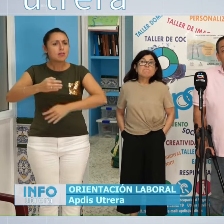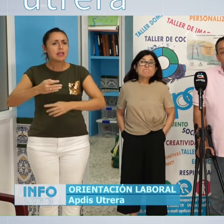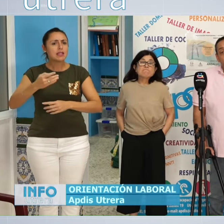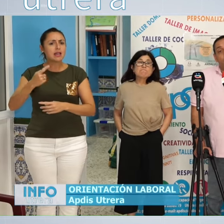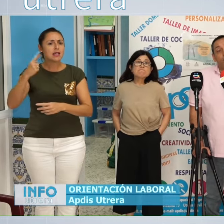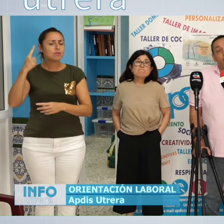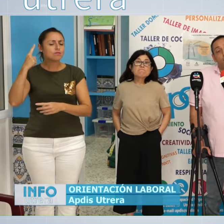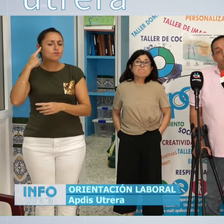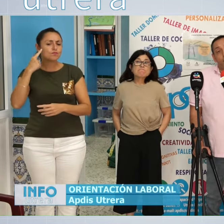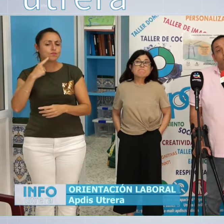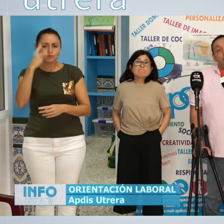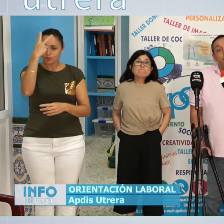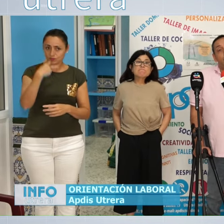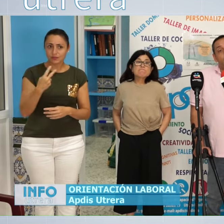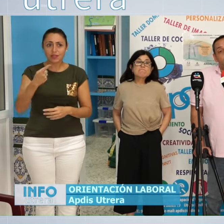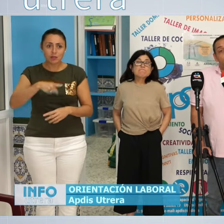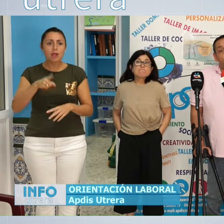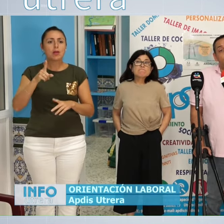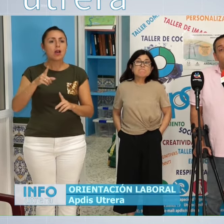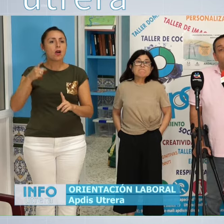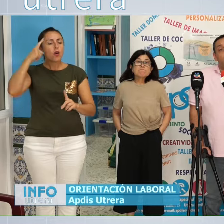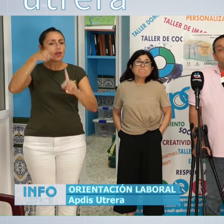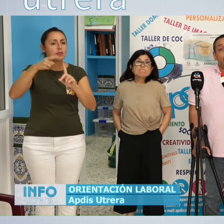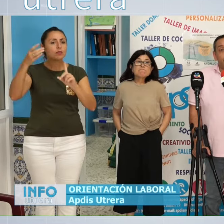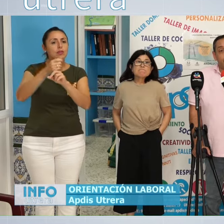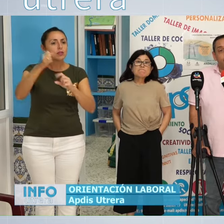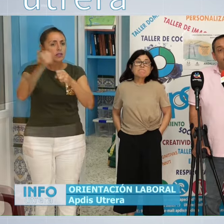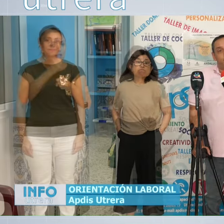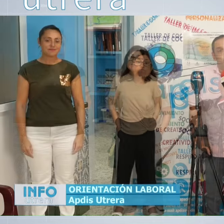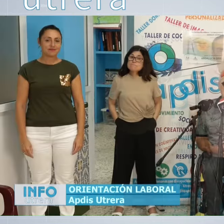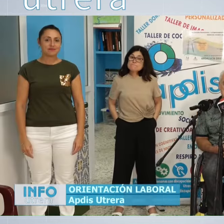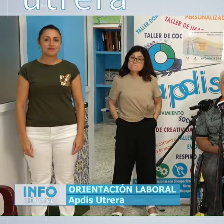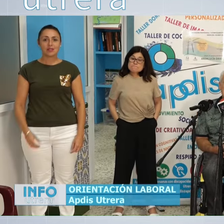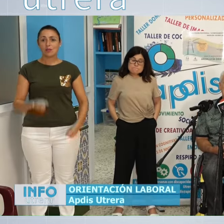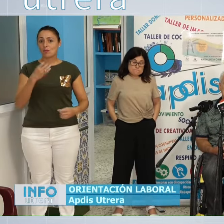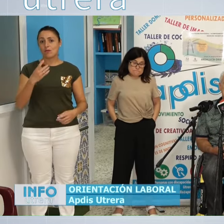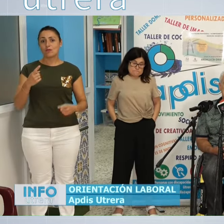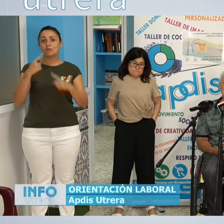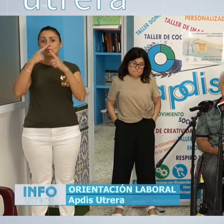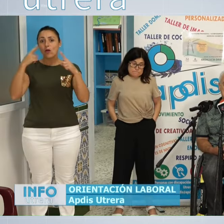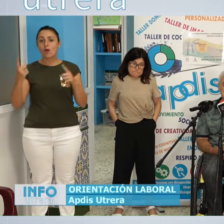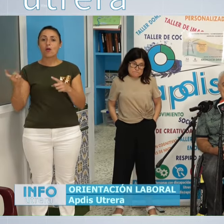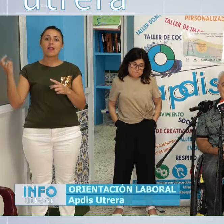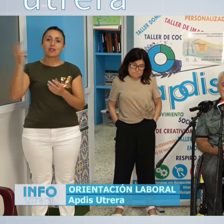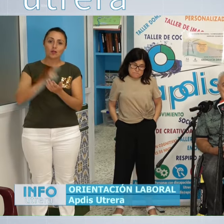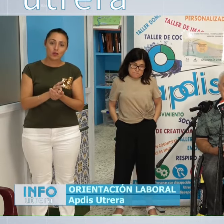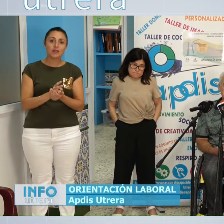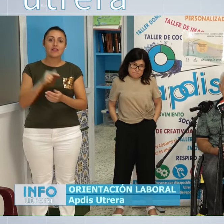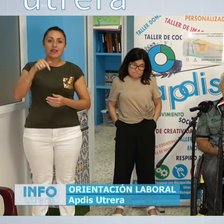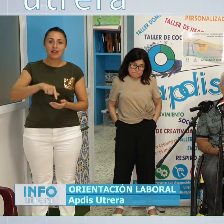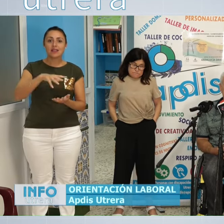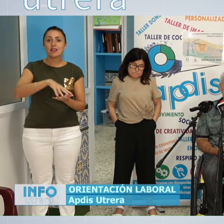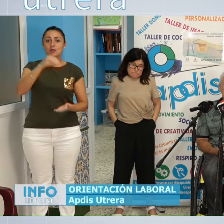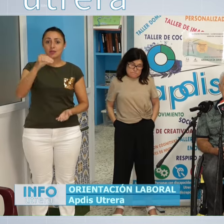de hacer prácticas y búsqueda de empleo en este servicio de orienta itinerante. Un año más aquí en